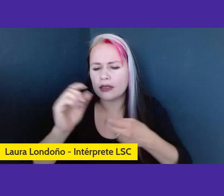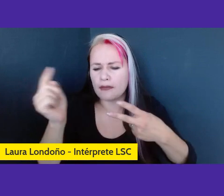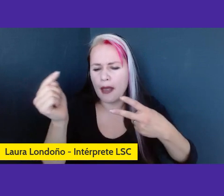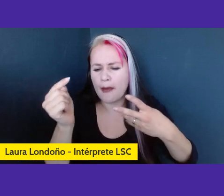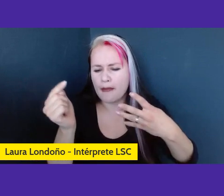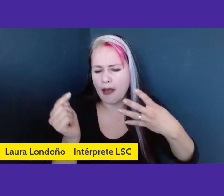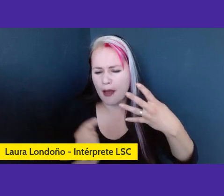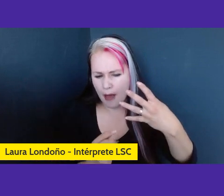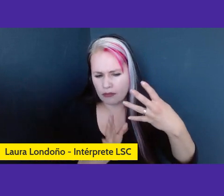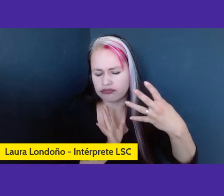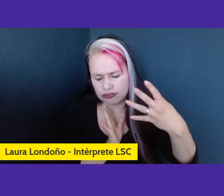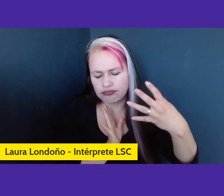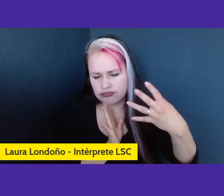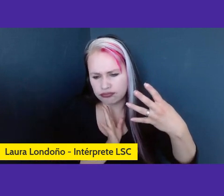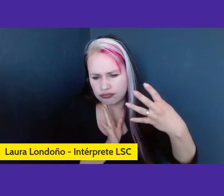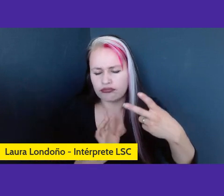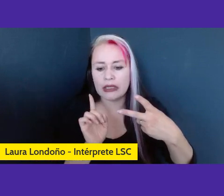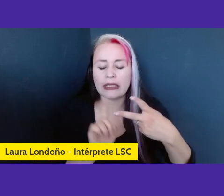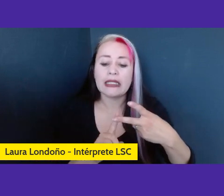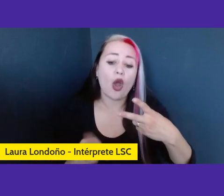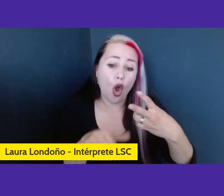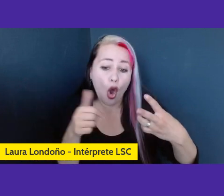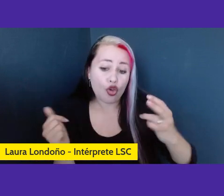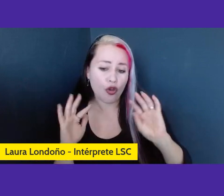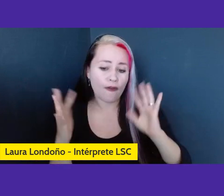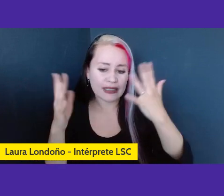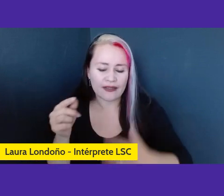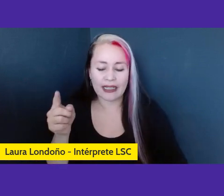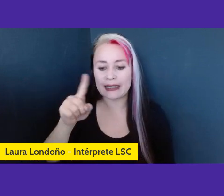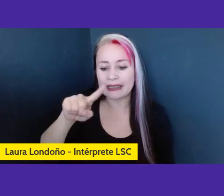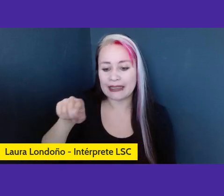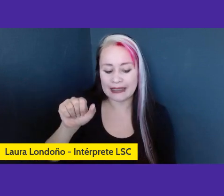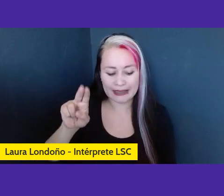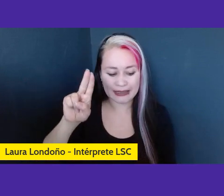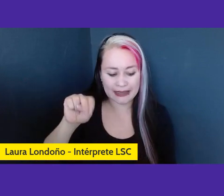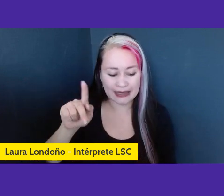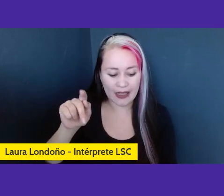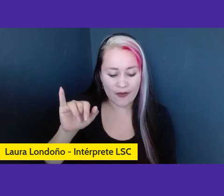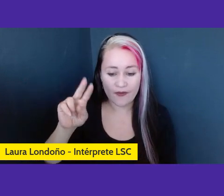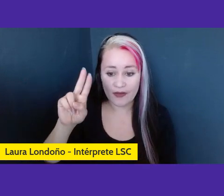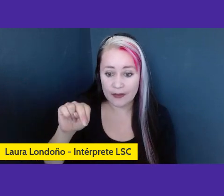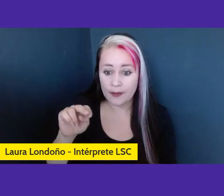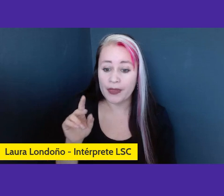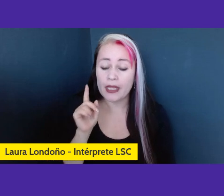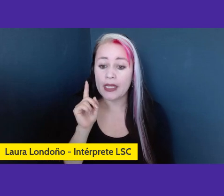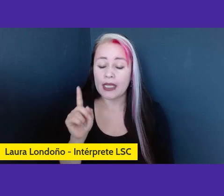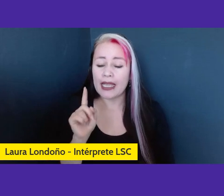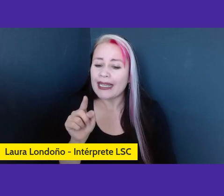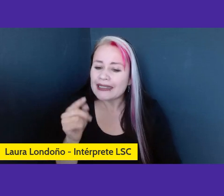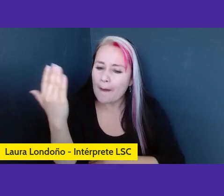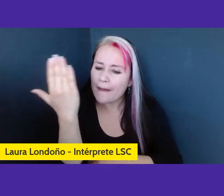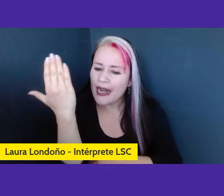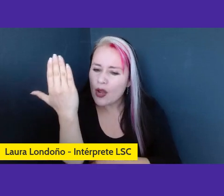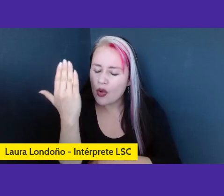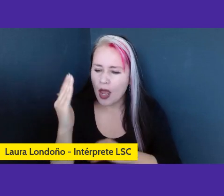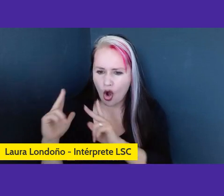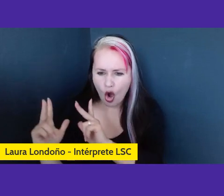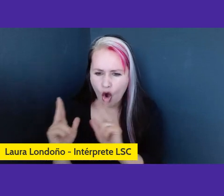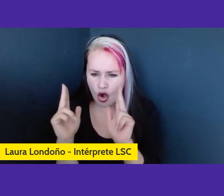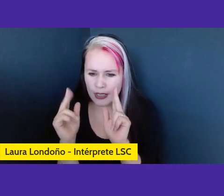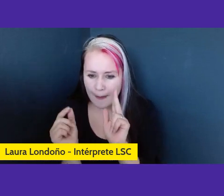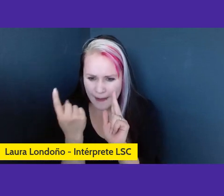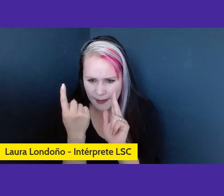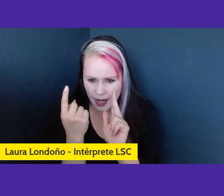es genial, bueno, el Sanfic. Cuando son películas que tú tienes el primer corte y por ahí te